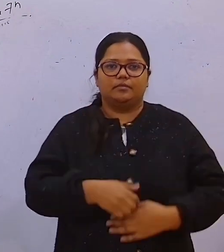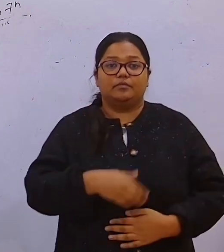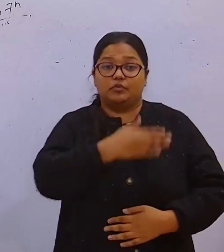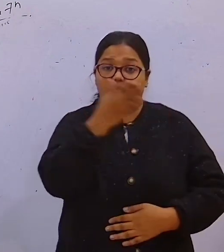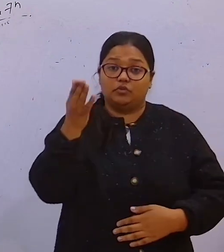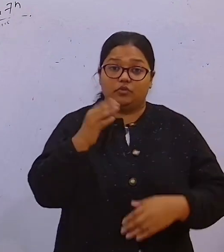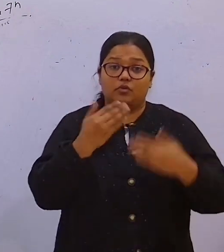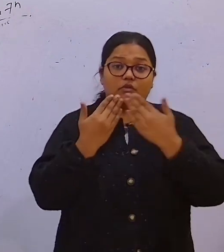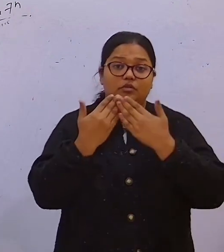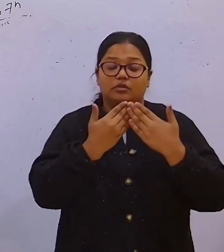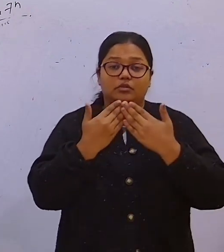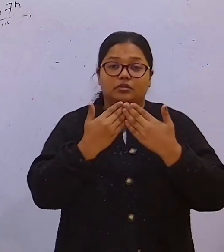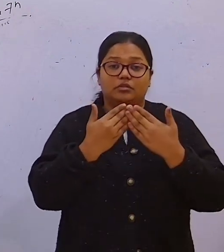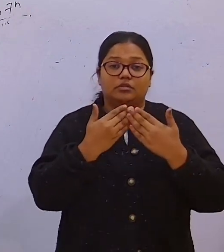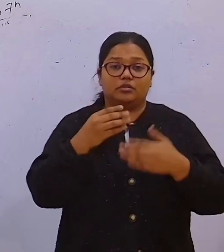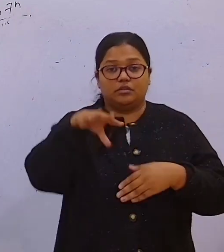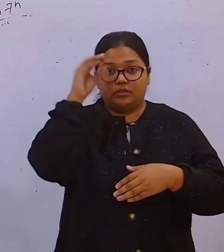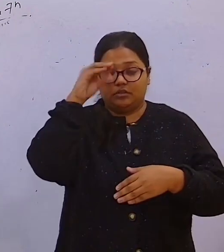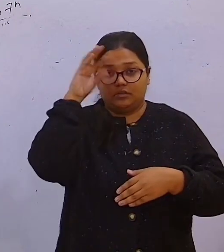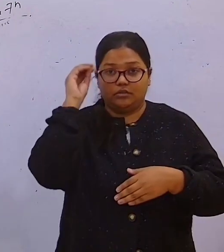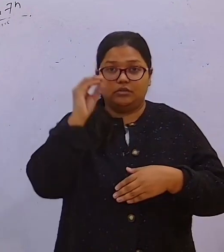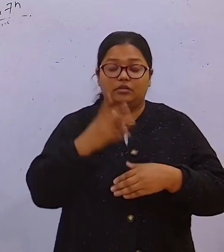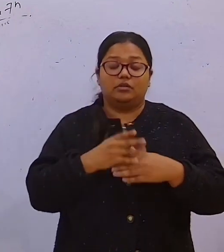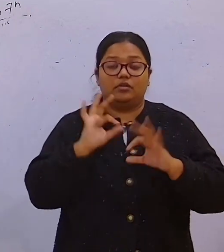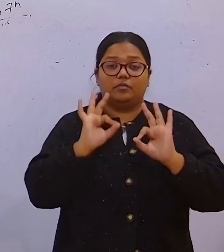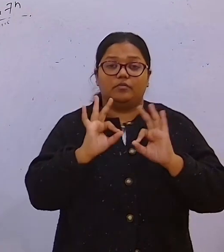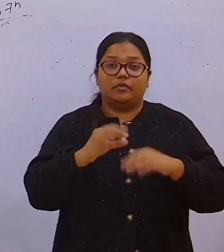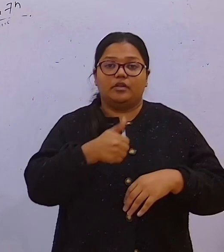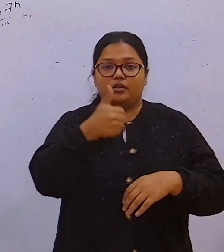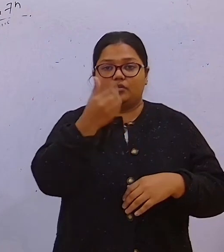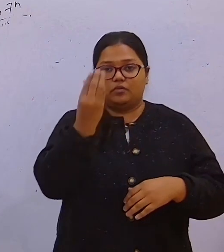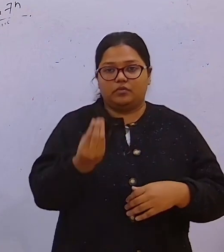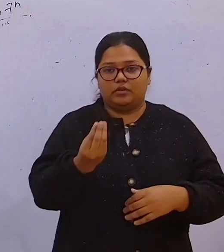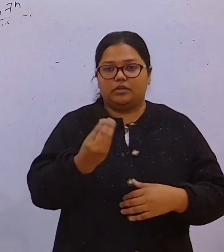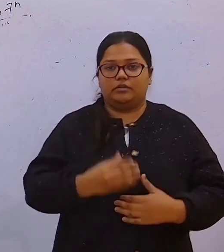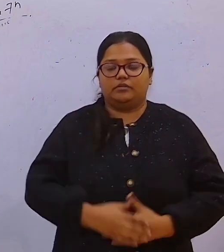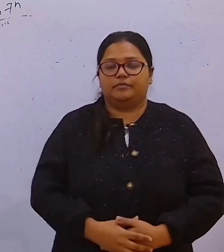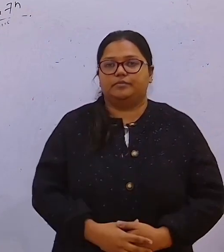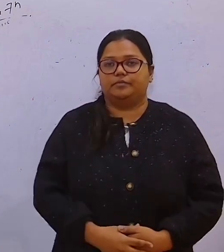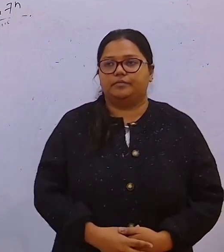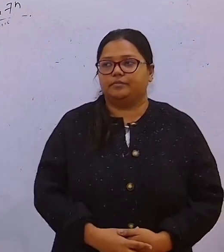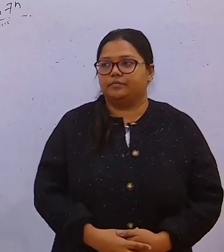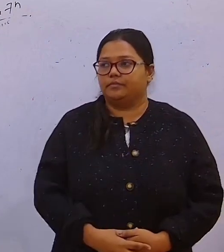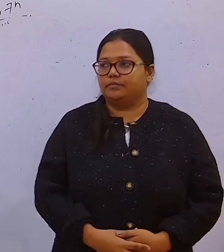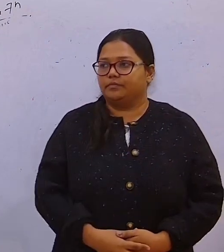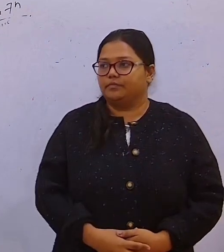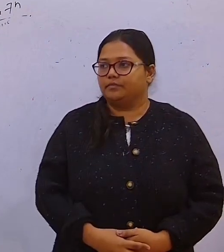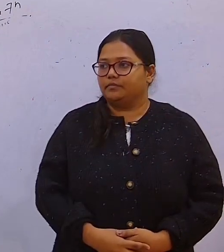करो, अच्छे से कामयाब हो, बाय, गुड नाइट।